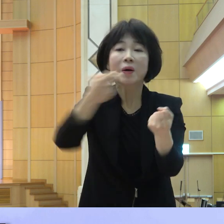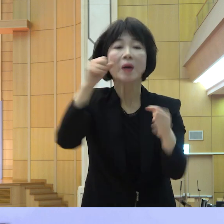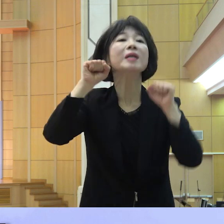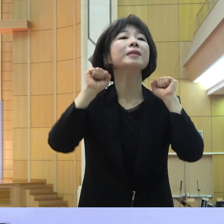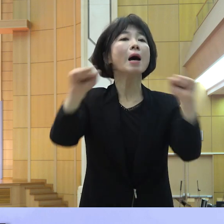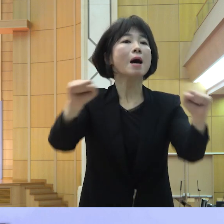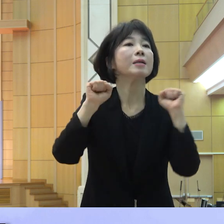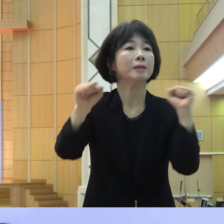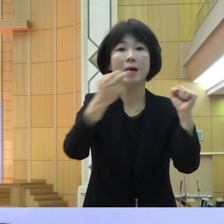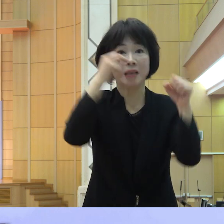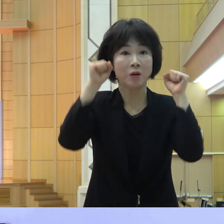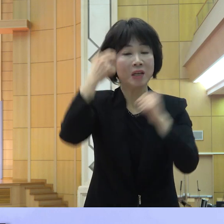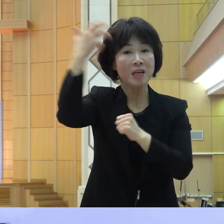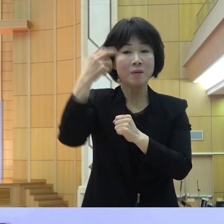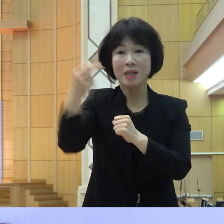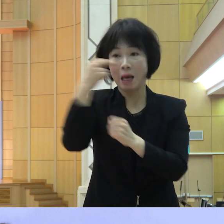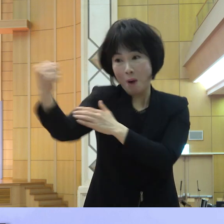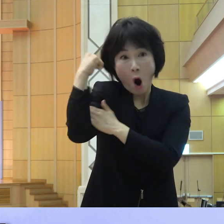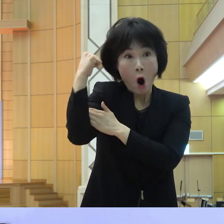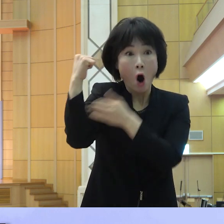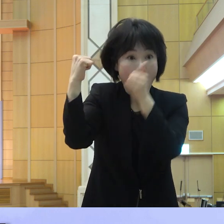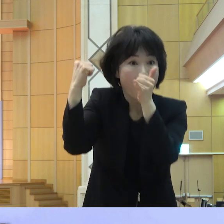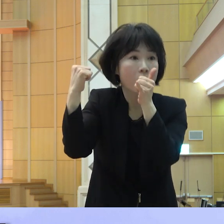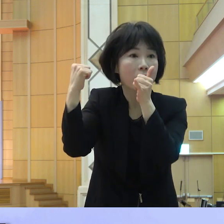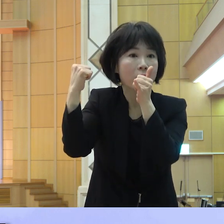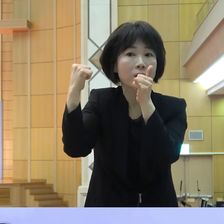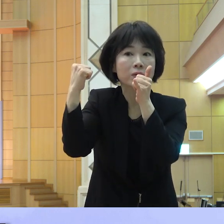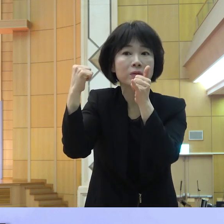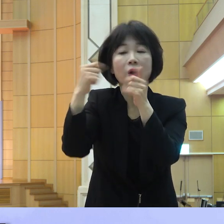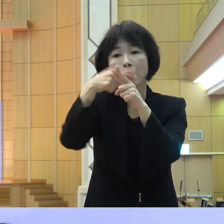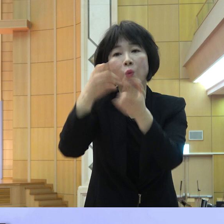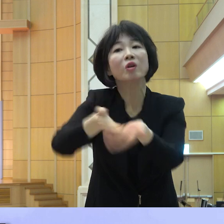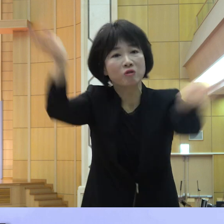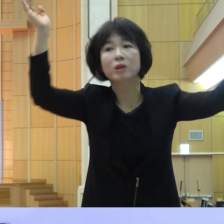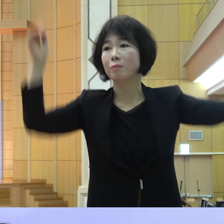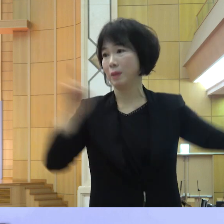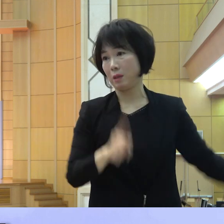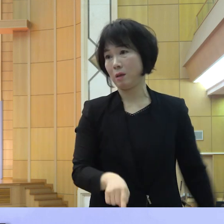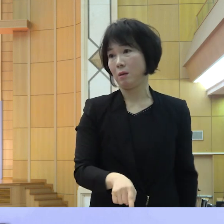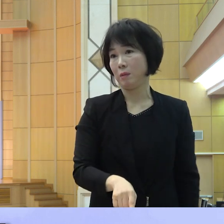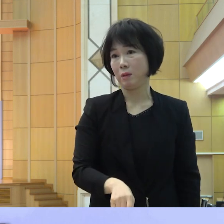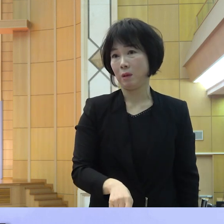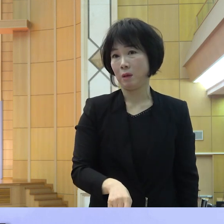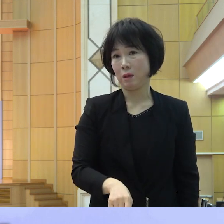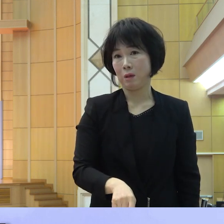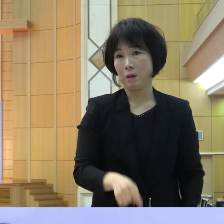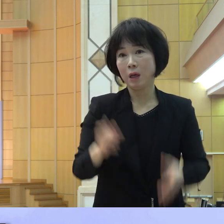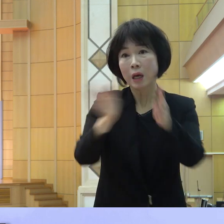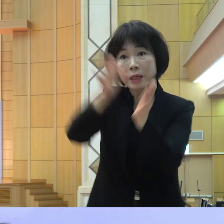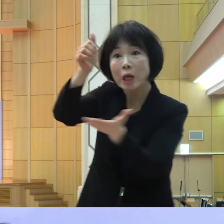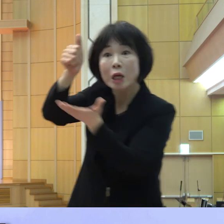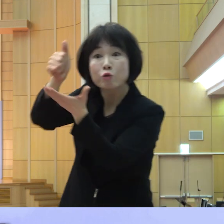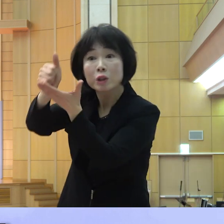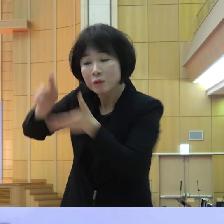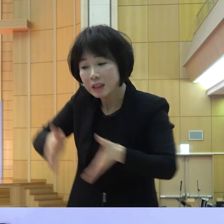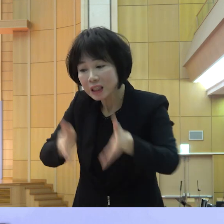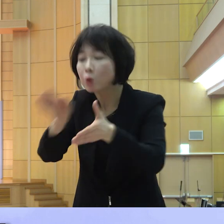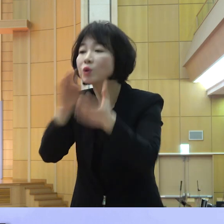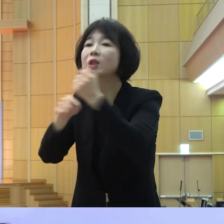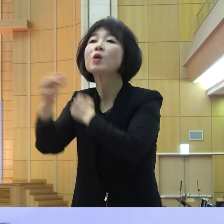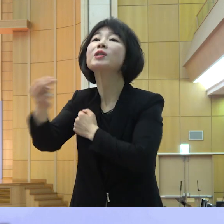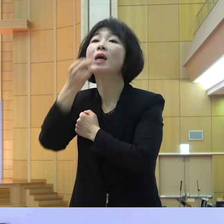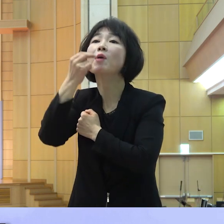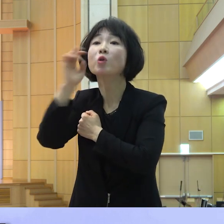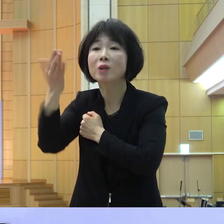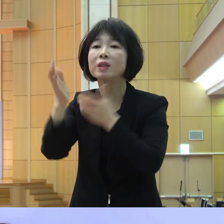살아있는 생명을 얻을 수 있는 그런 교회가 되어야 되고, 교회는 우리에게 길이요 진리요 생명이신 예수님을 증거해만